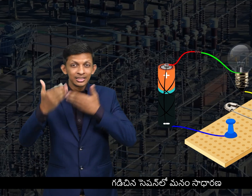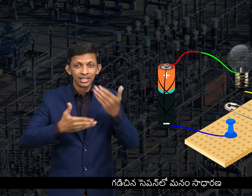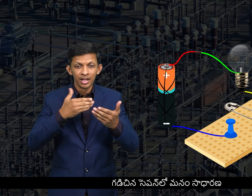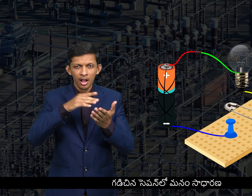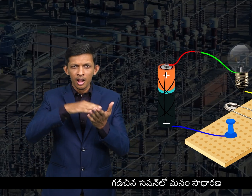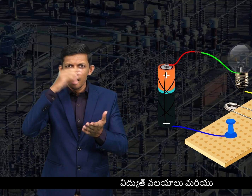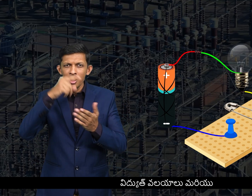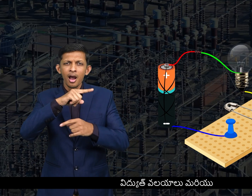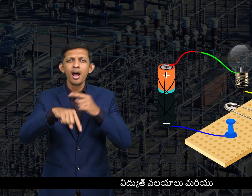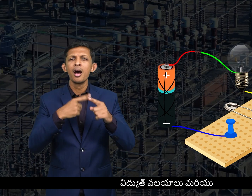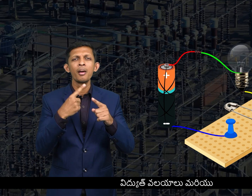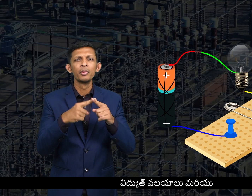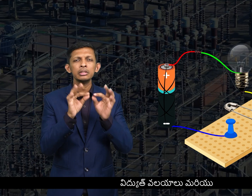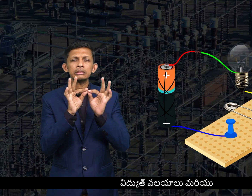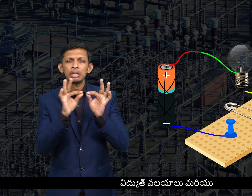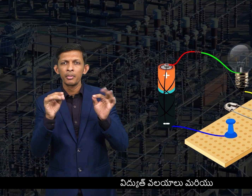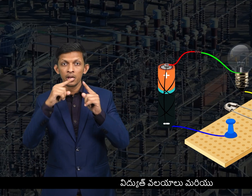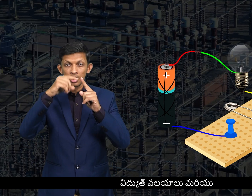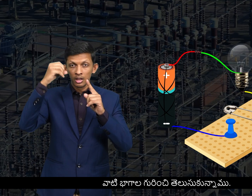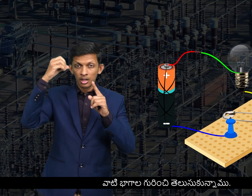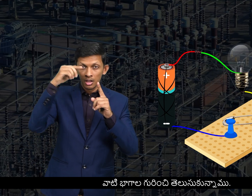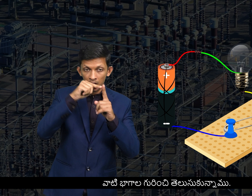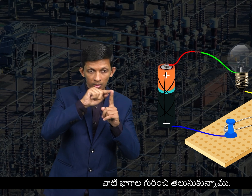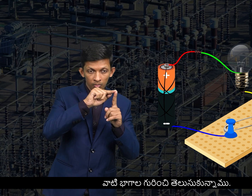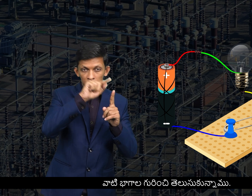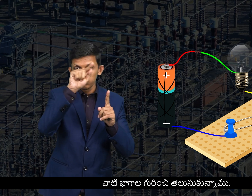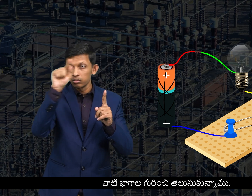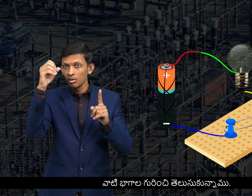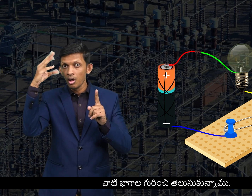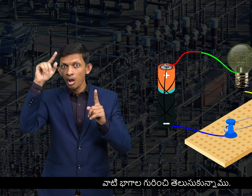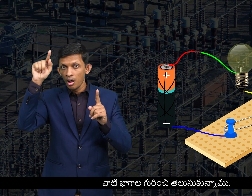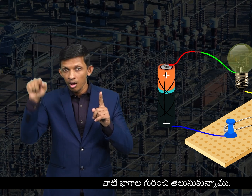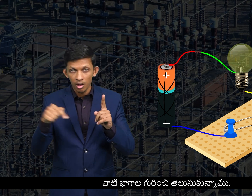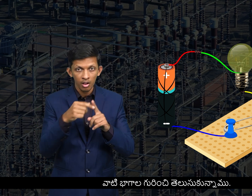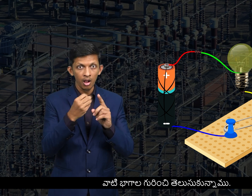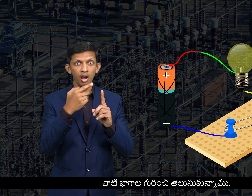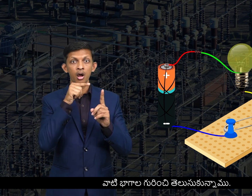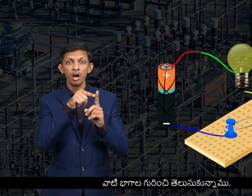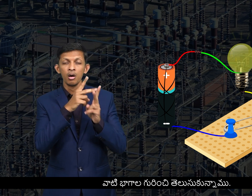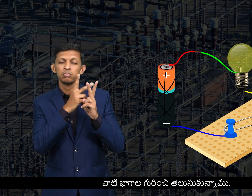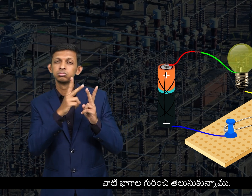మనం సాధారణ విద్యుత్ వలయాలు మరియు వాటి భాగాల గురించి తెలుసుకున్నాం.